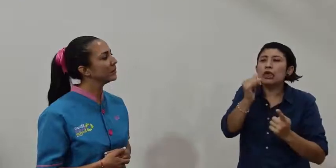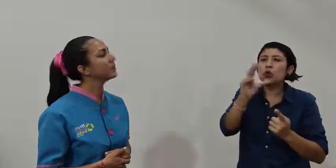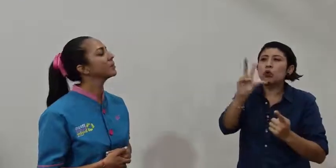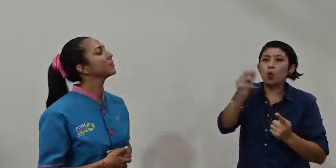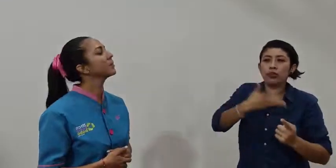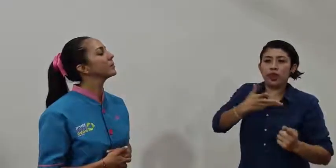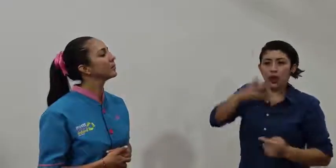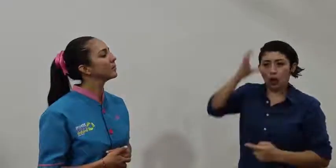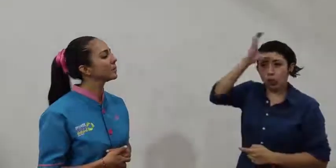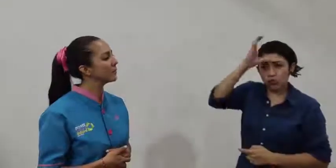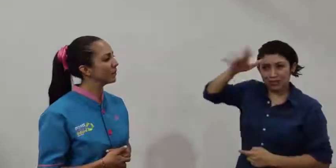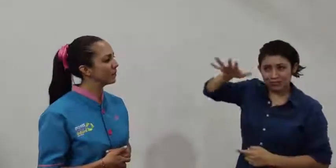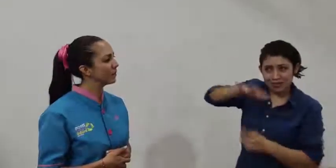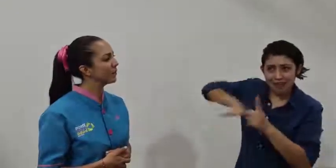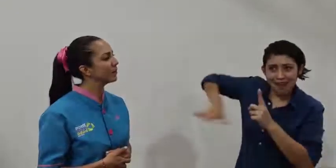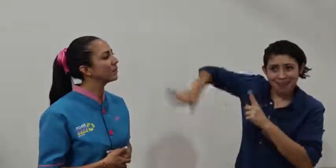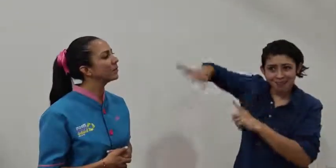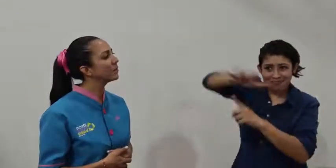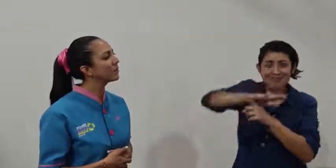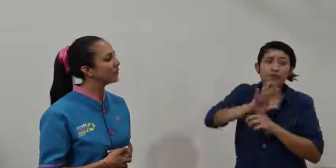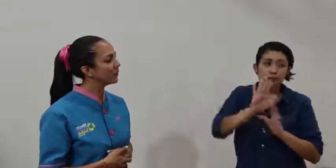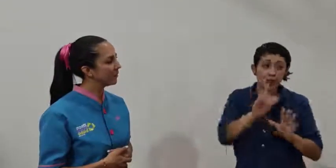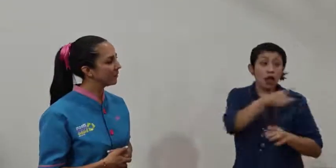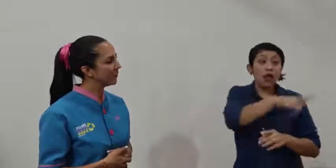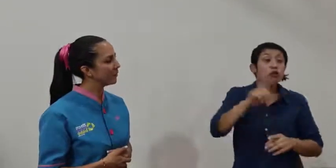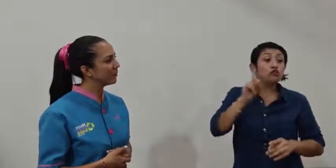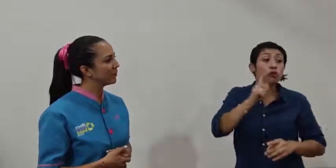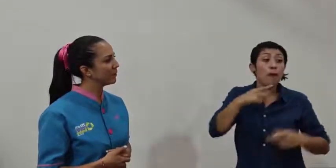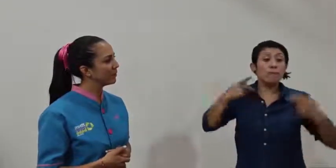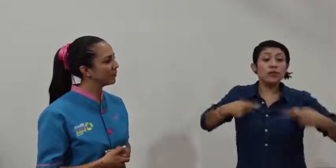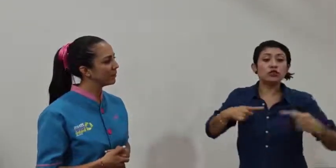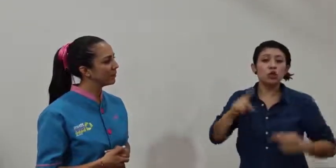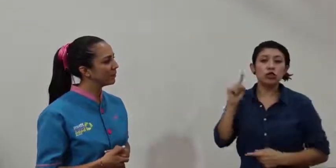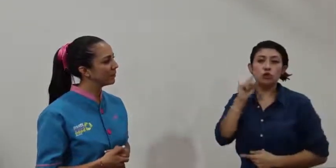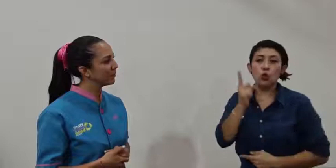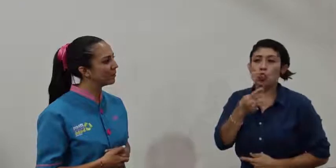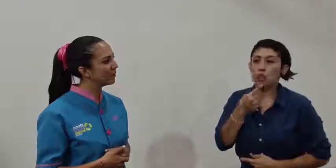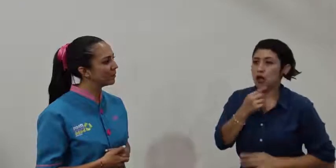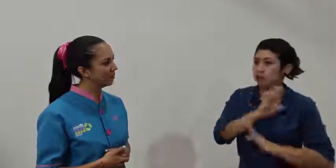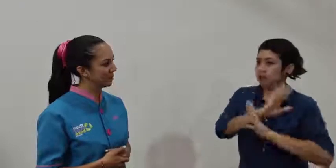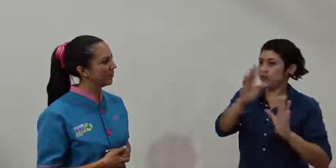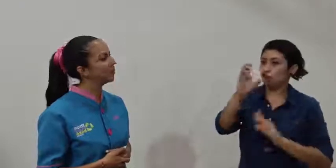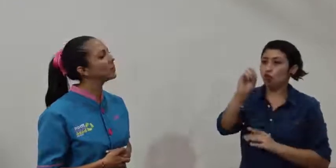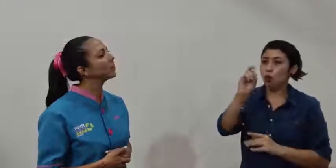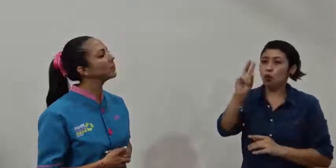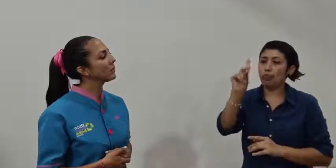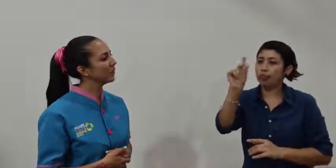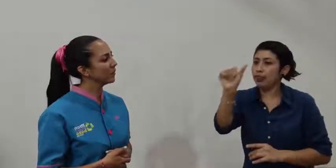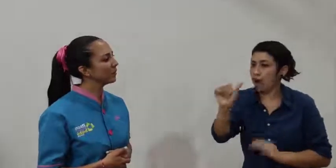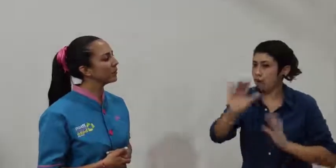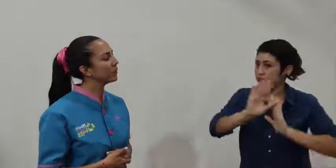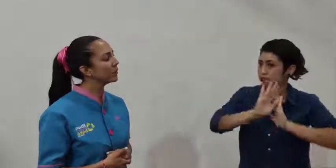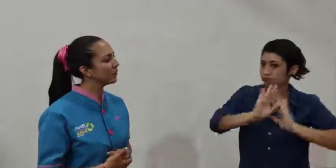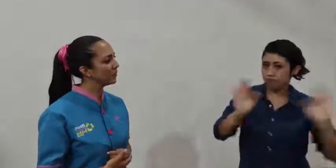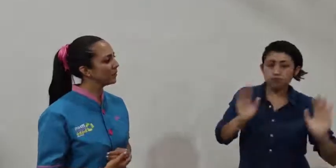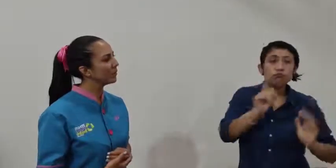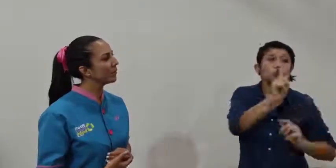que no podemos hablar y que no tenemos cultura, pero no. Somos